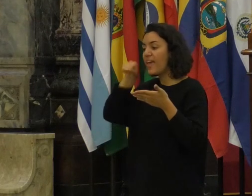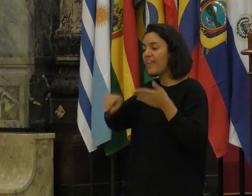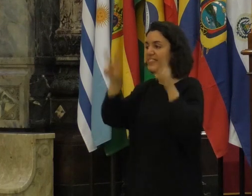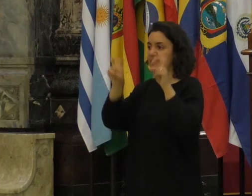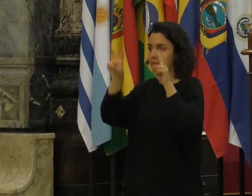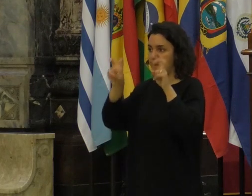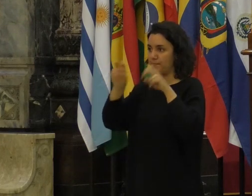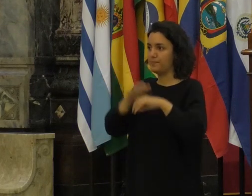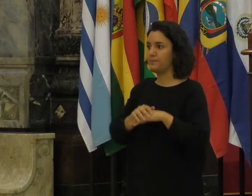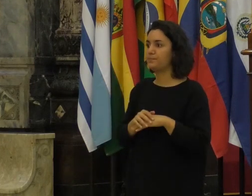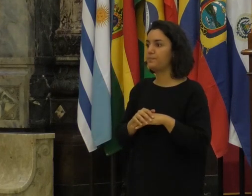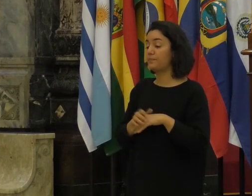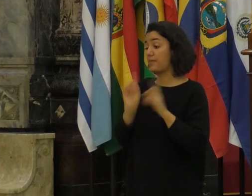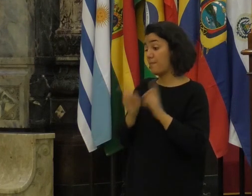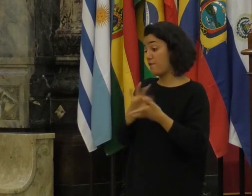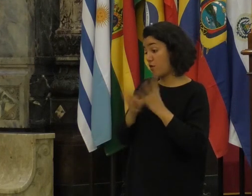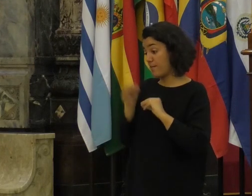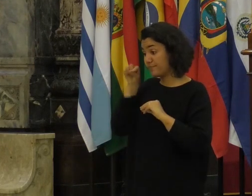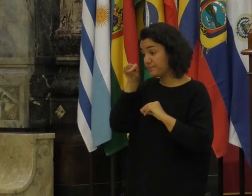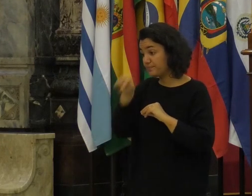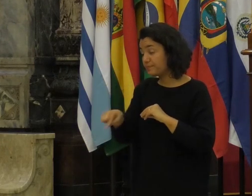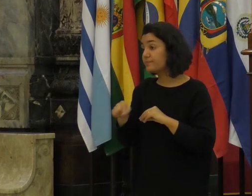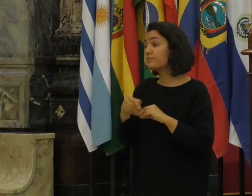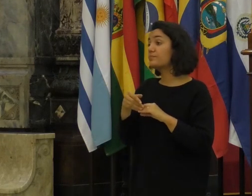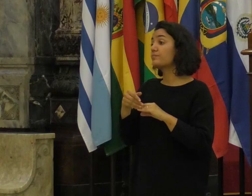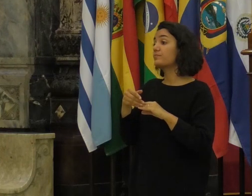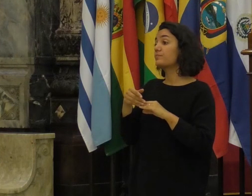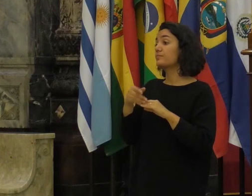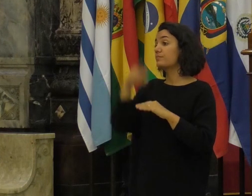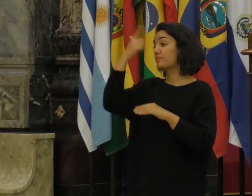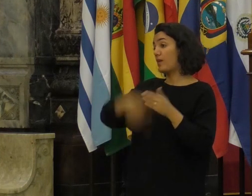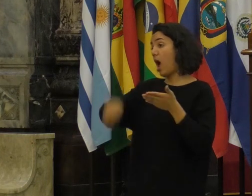De este modo, dicen otros autores, en este caso latinoamericanos,